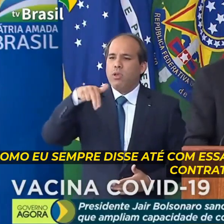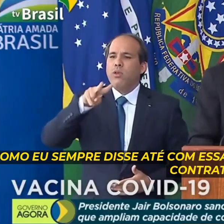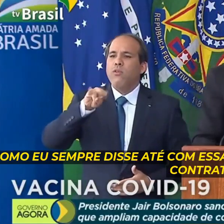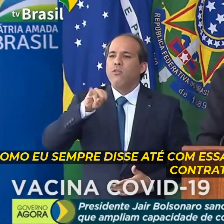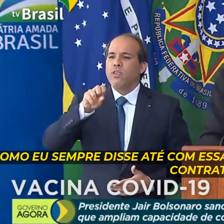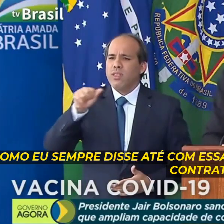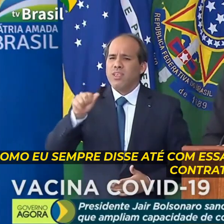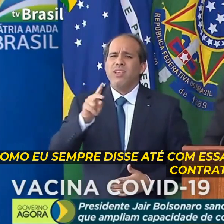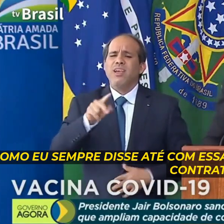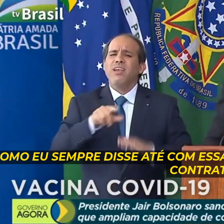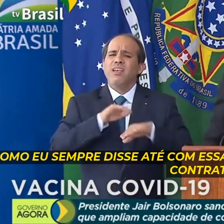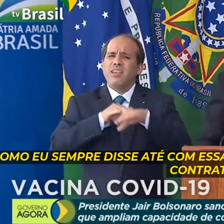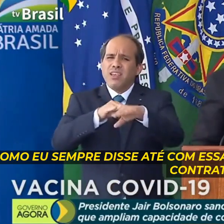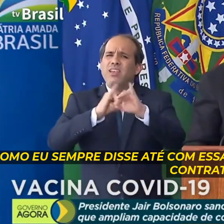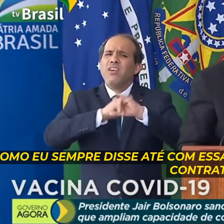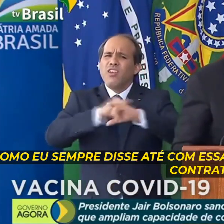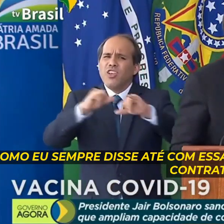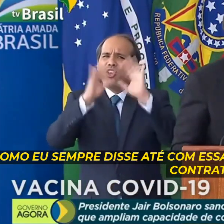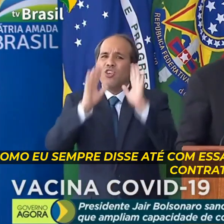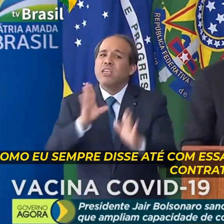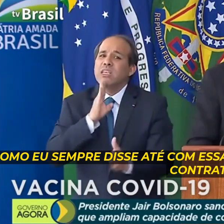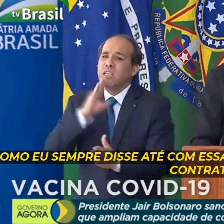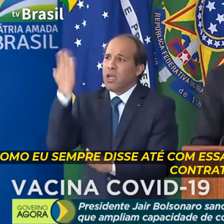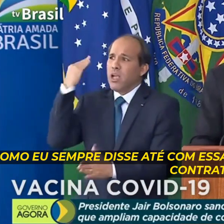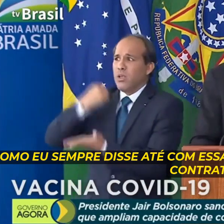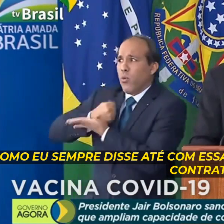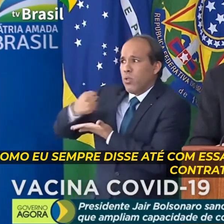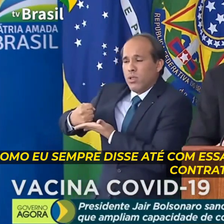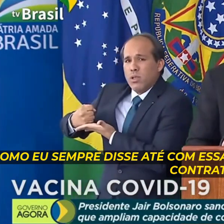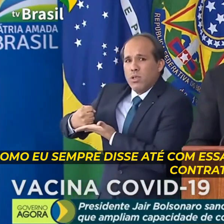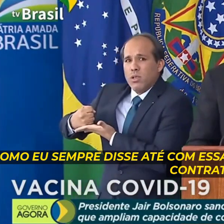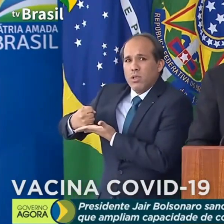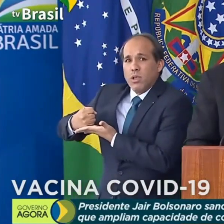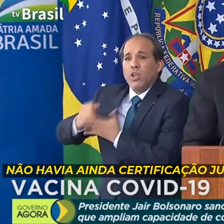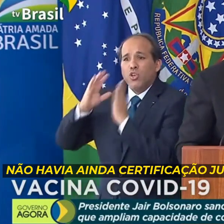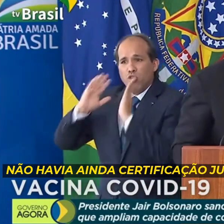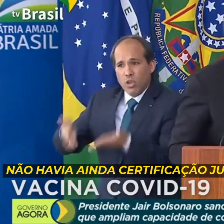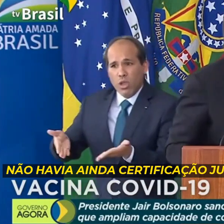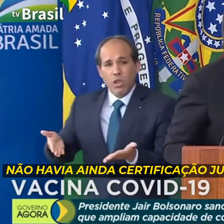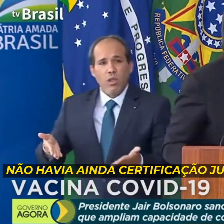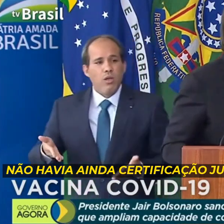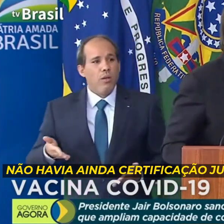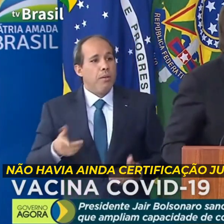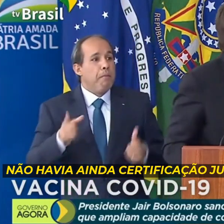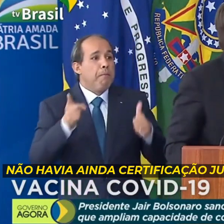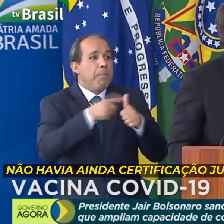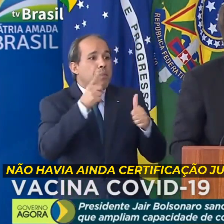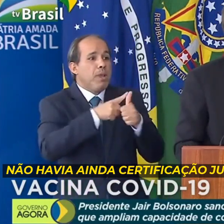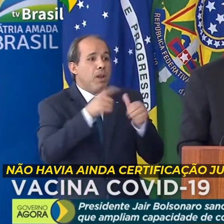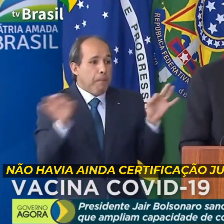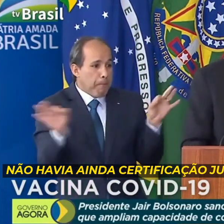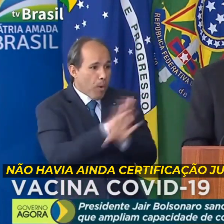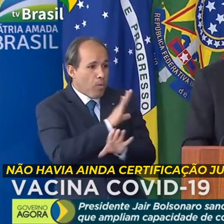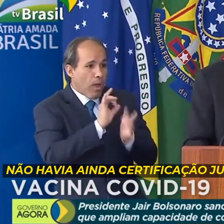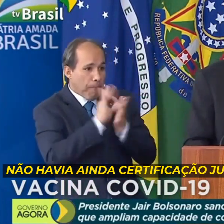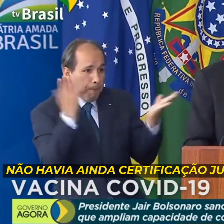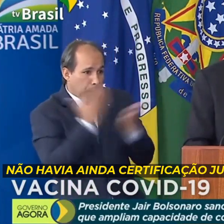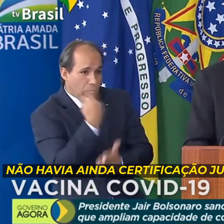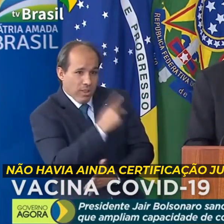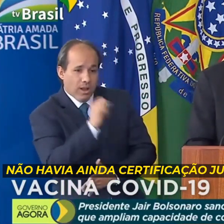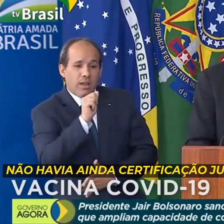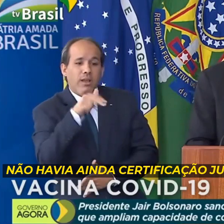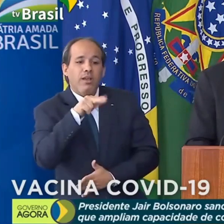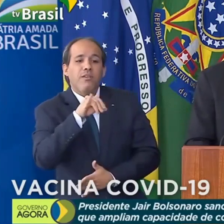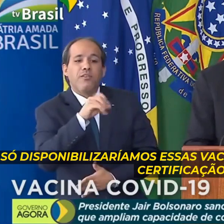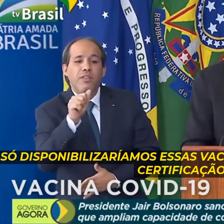sempre disse, até com essas contratações lá atrás, como contratamos, não havia ainda certificação junto à Anvisa, mas,